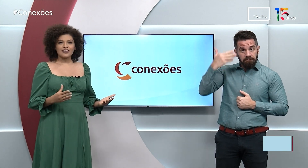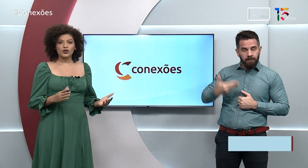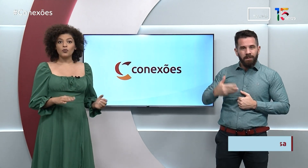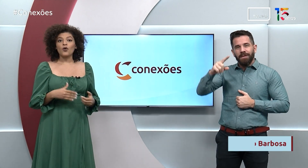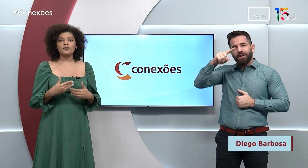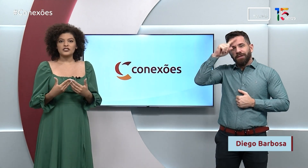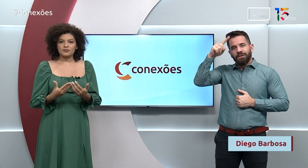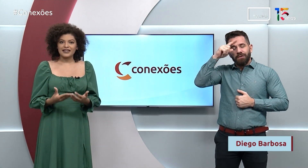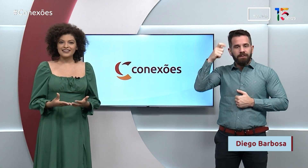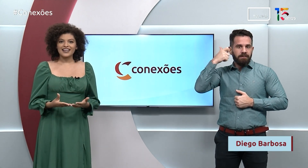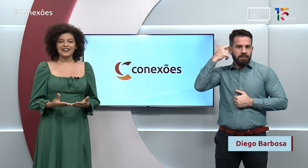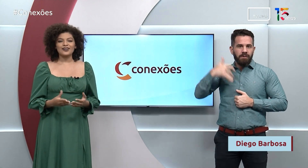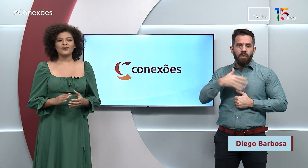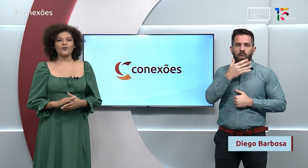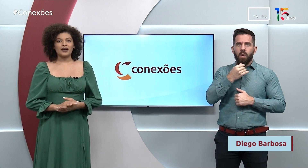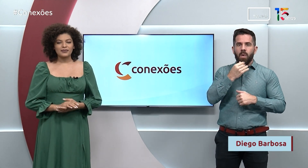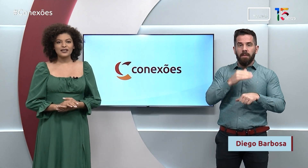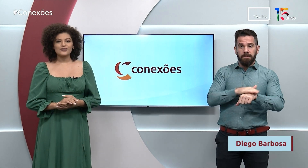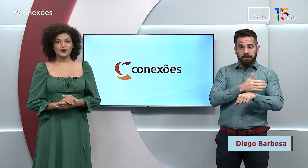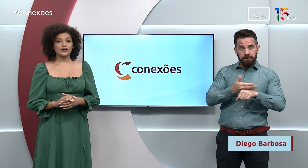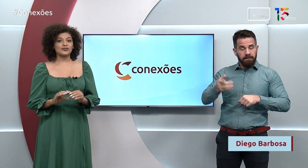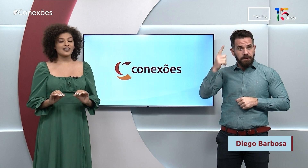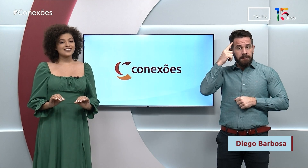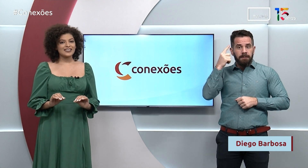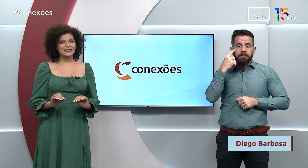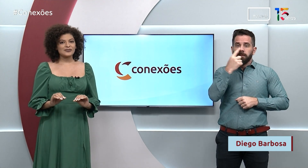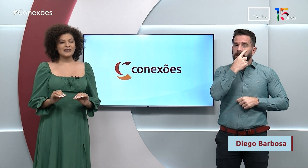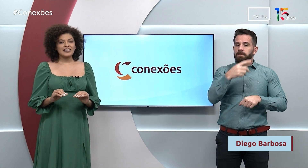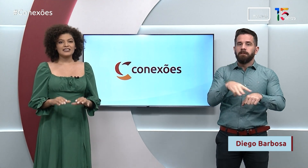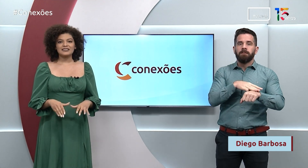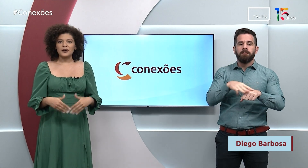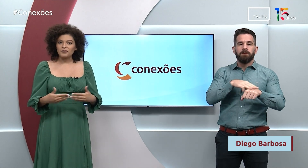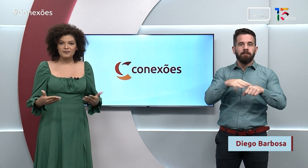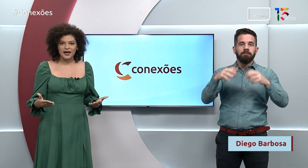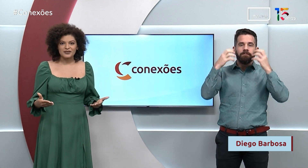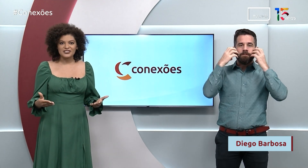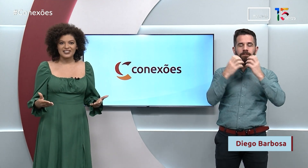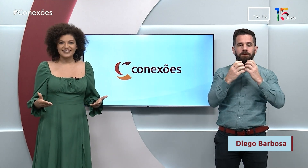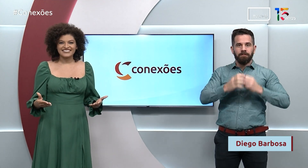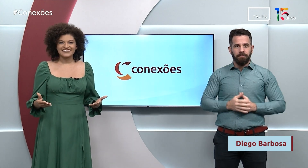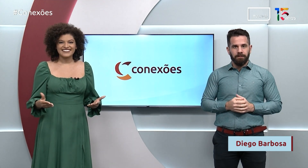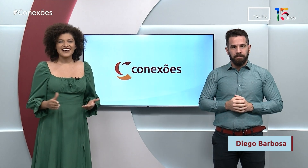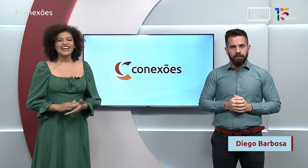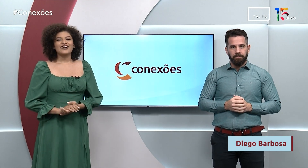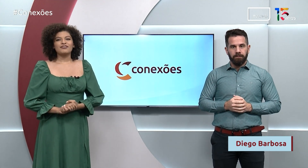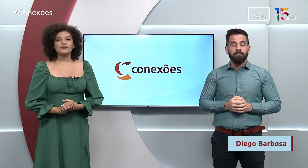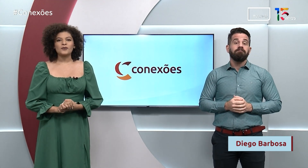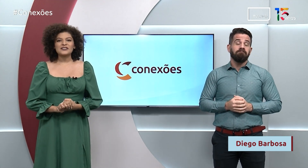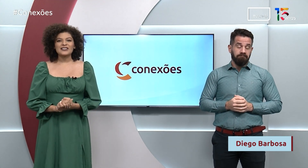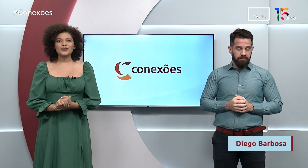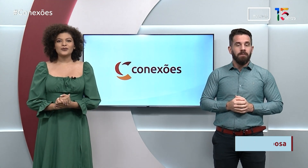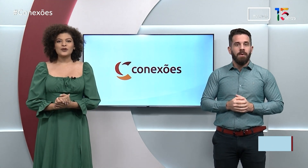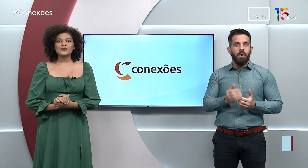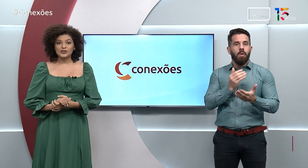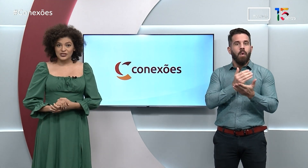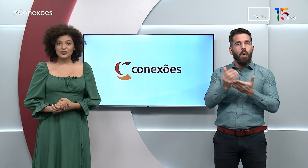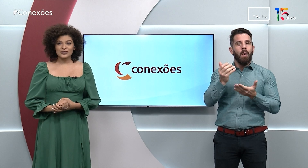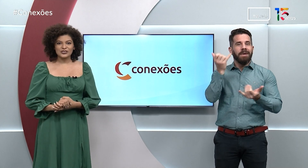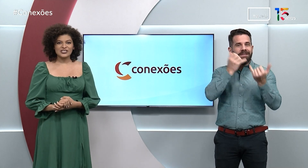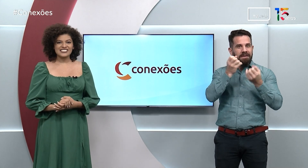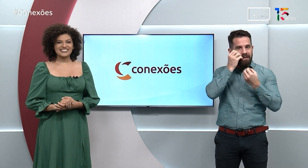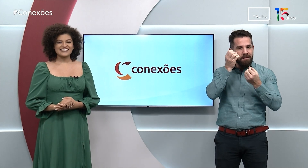descrições físicas de todos que participam do programa. Eu vou começar. Meu nome é Janaína de Oliveira, sou uma mulher negra de